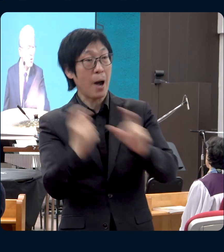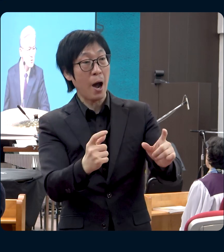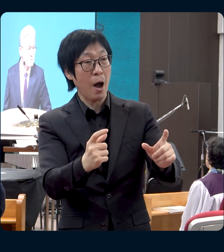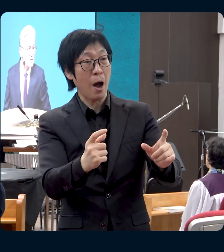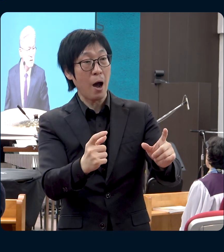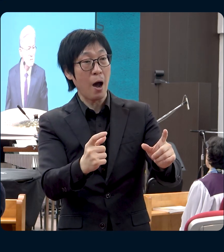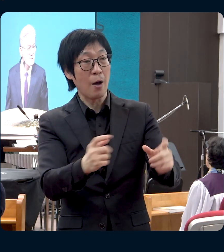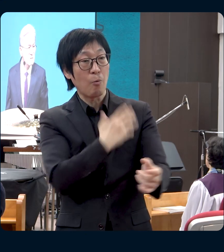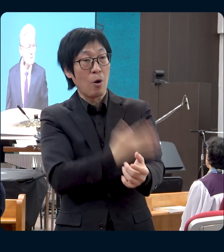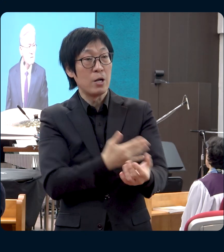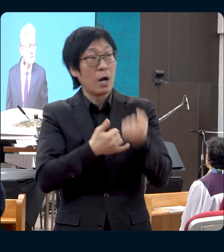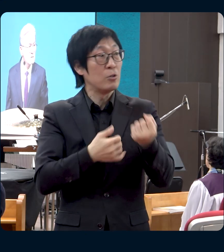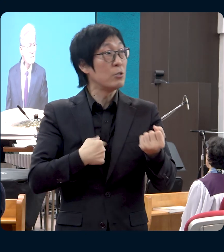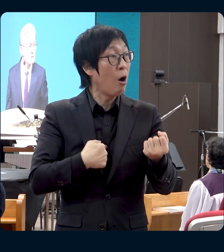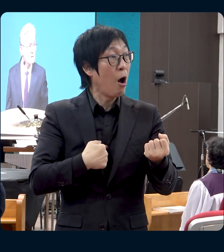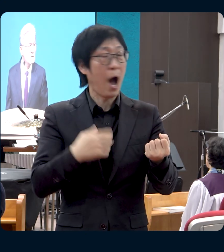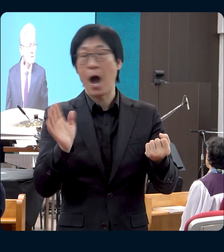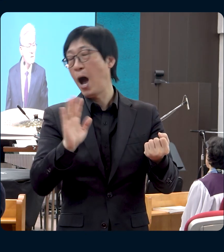권리가 없습니다.